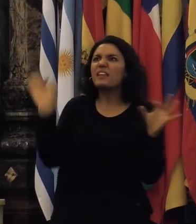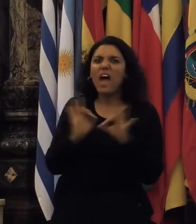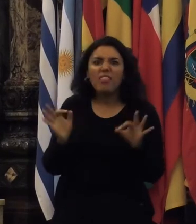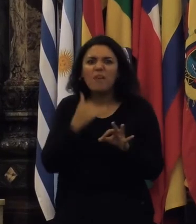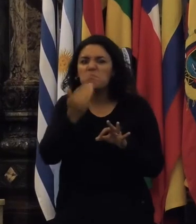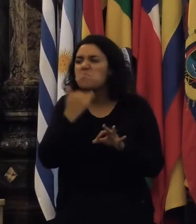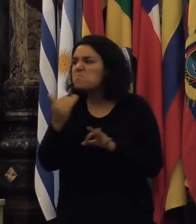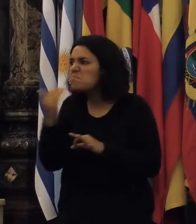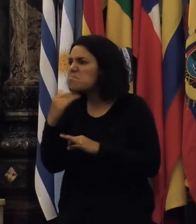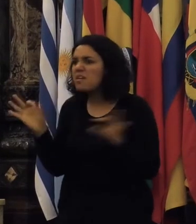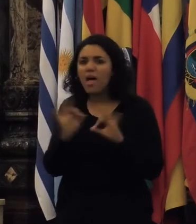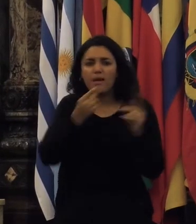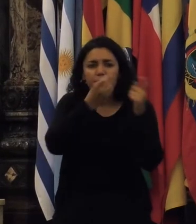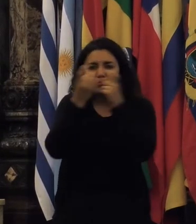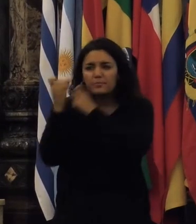quedó descartado, no hay quien